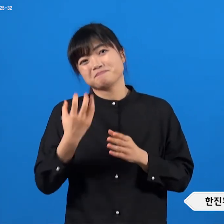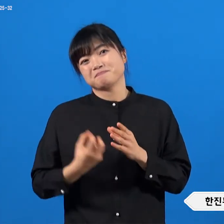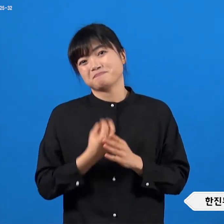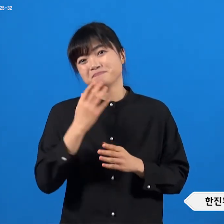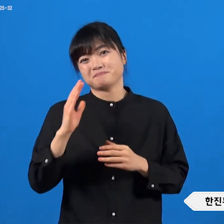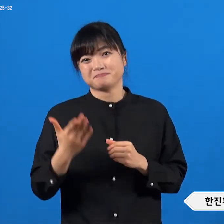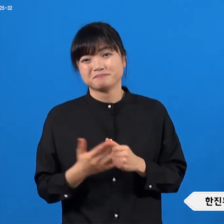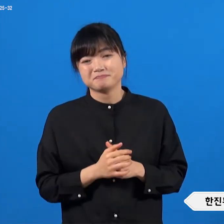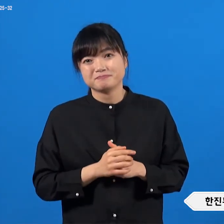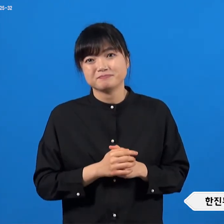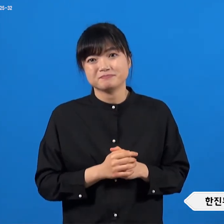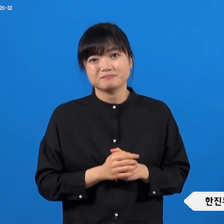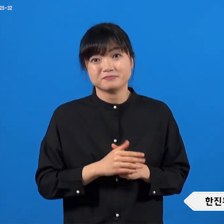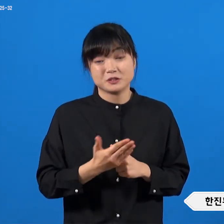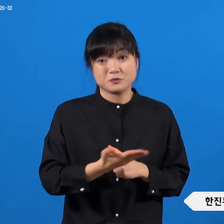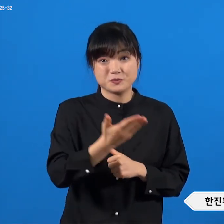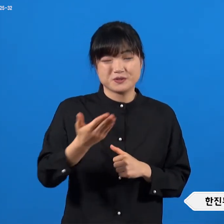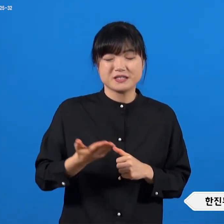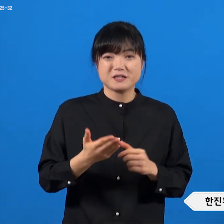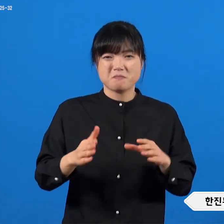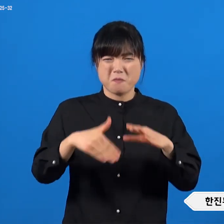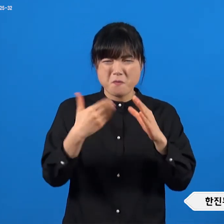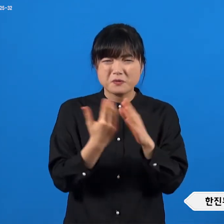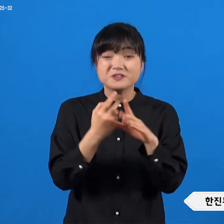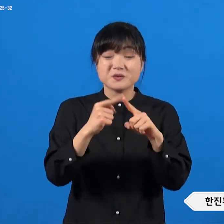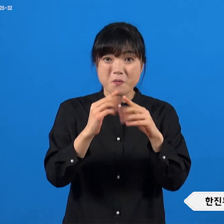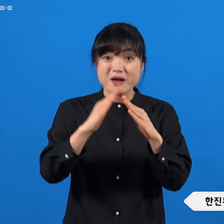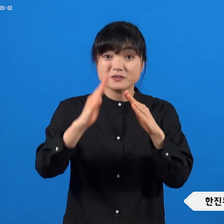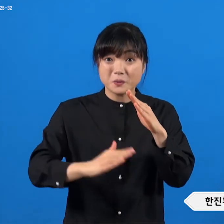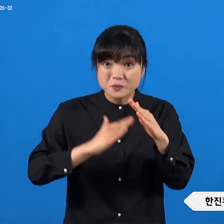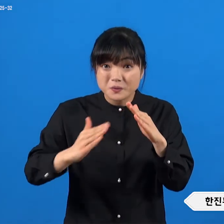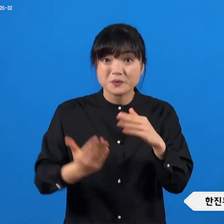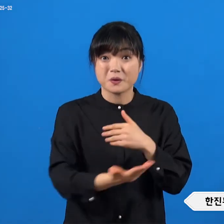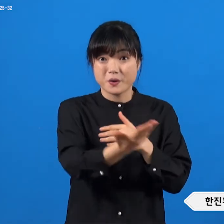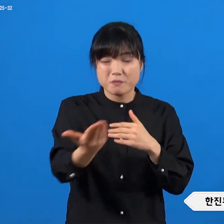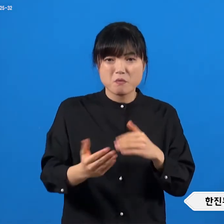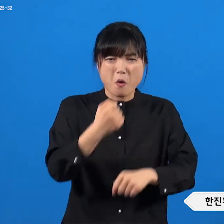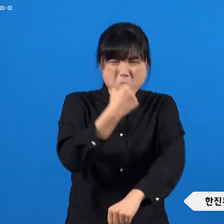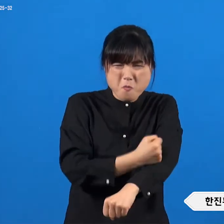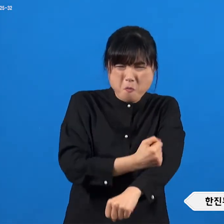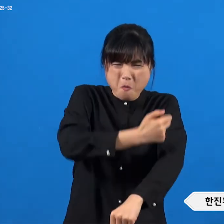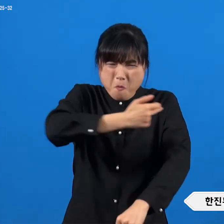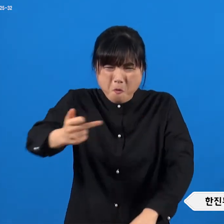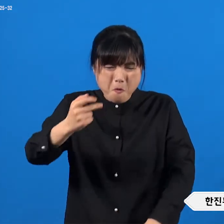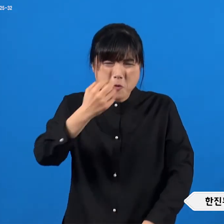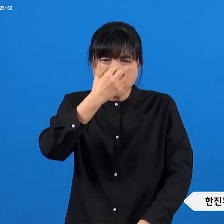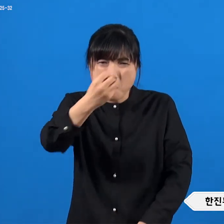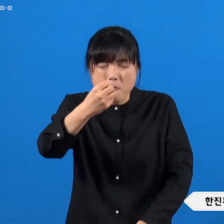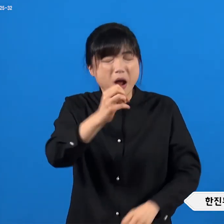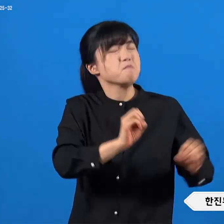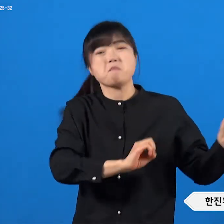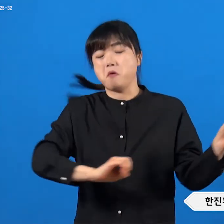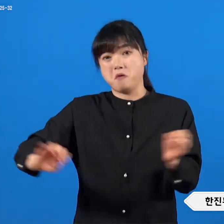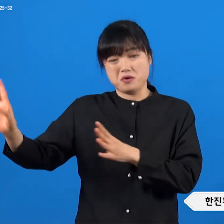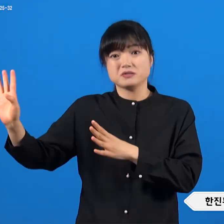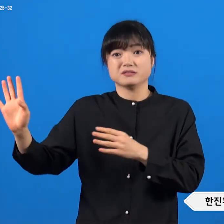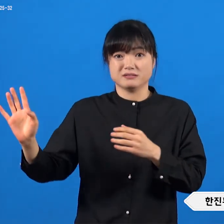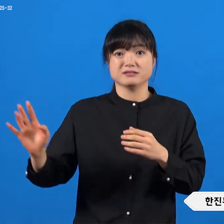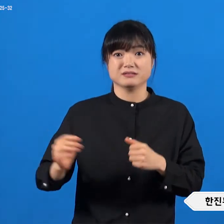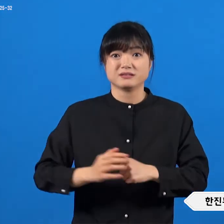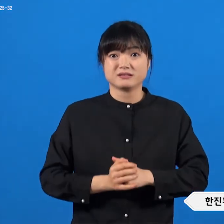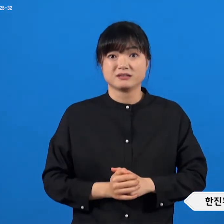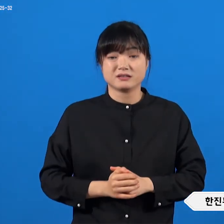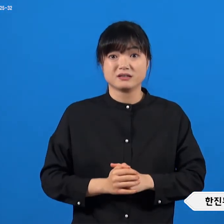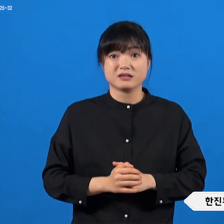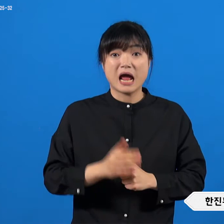것입니다. 우리 서문교회 모든 성도님들 공로의식을 다 던져버렸기 때문에,